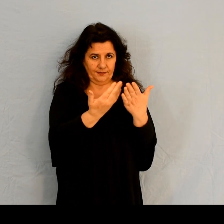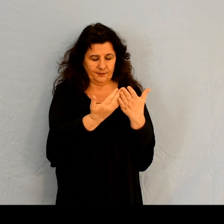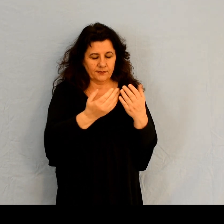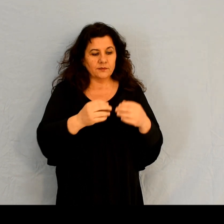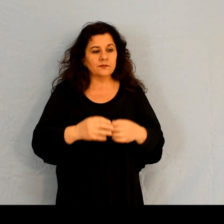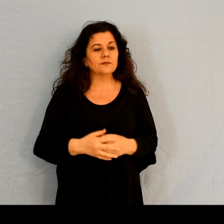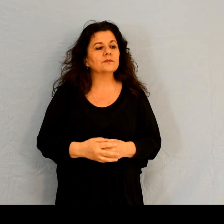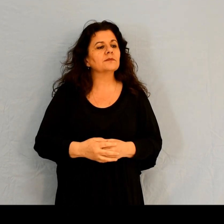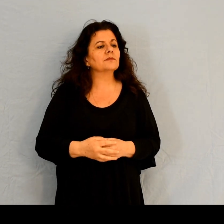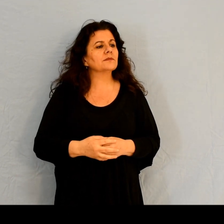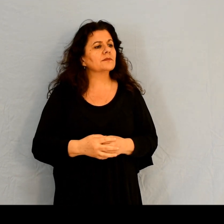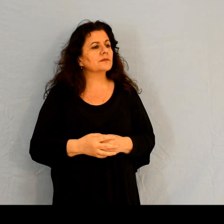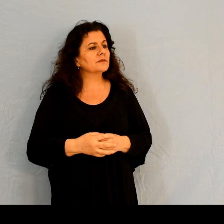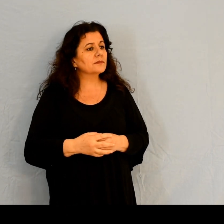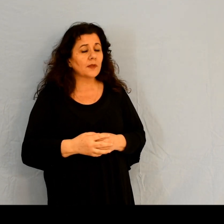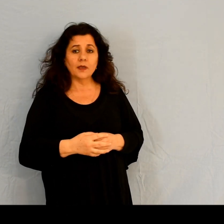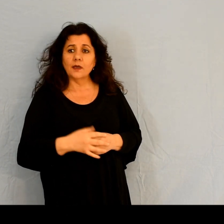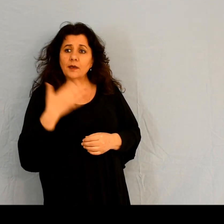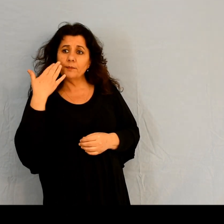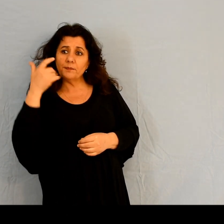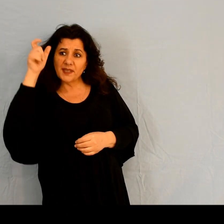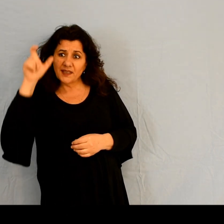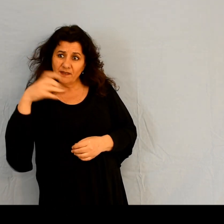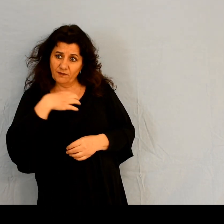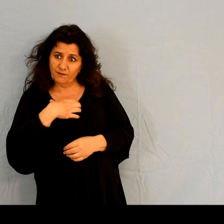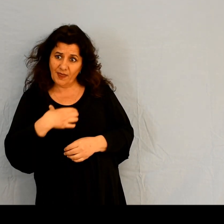Partage ton pain avec celui qui a faim.